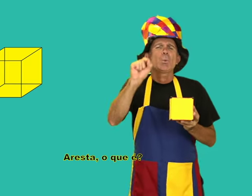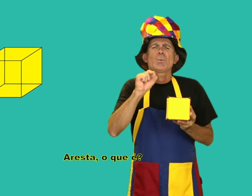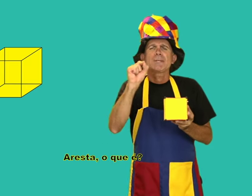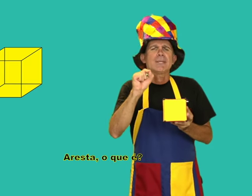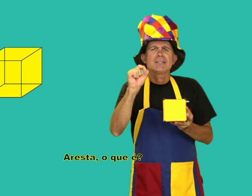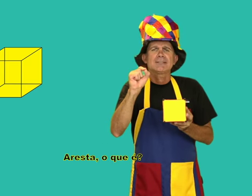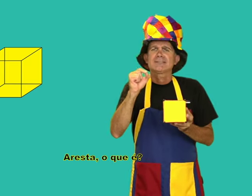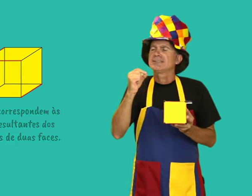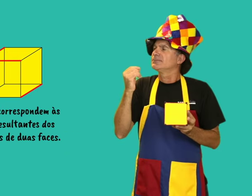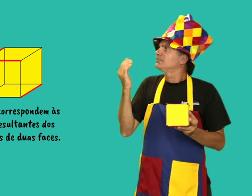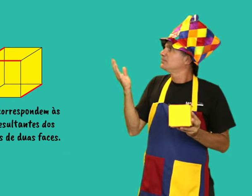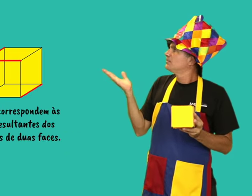o que é?